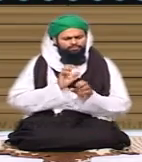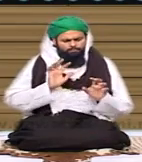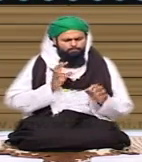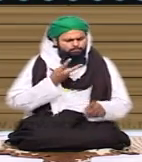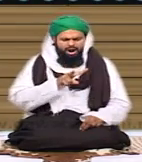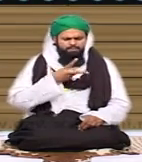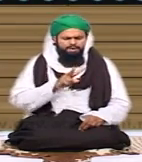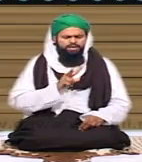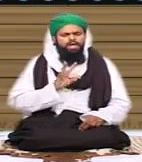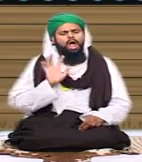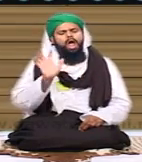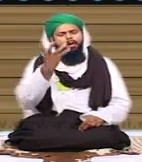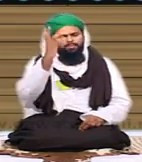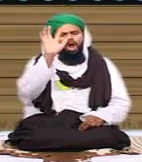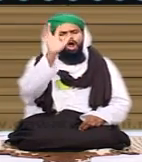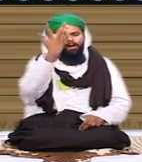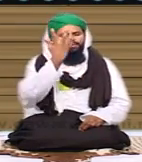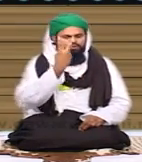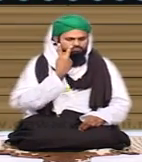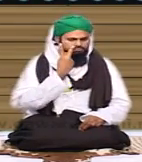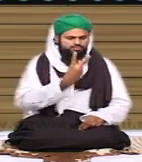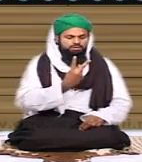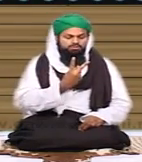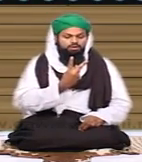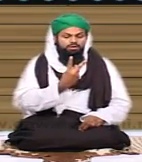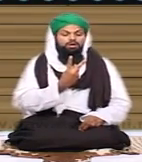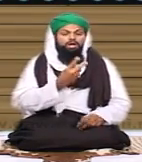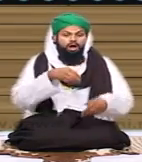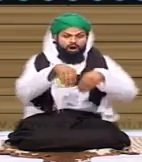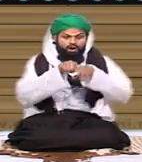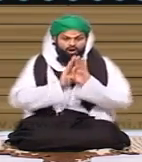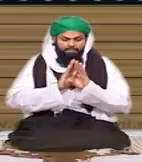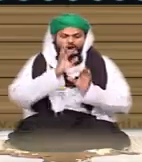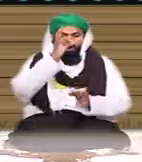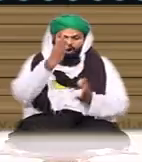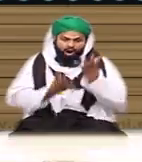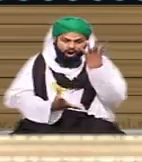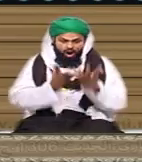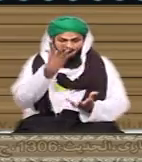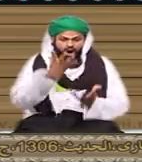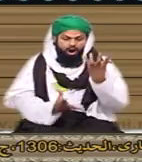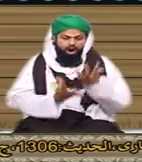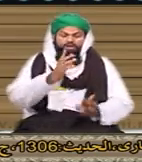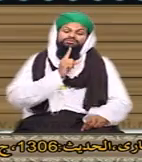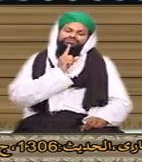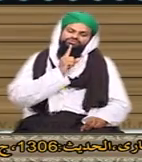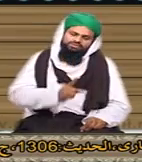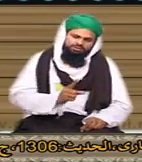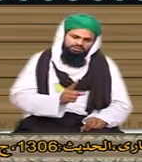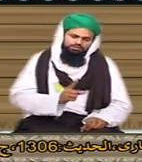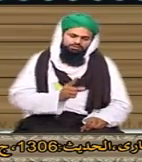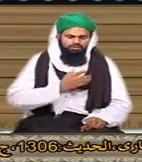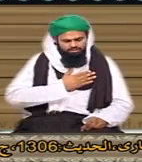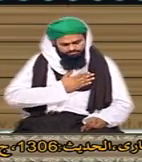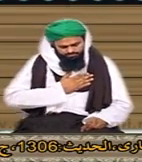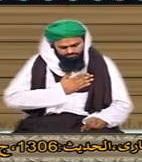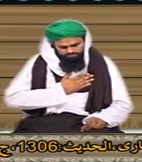जाते, लेकिन ये पर्दा है और हम मोमिन हैं, हमें ईमान लाना है। हदीस में आया अज़ाबुल कब्र हक़्क़ुन